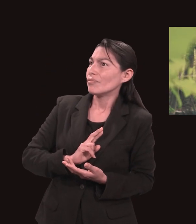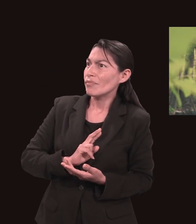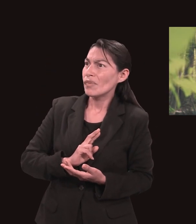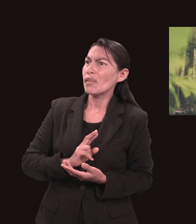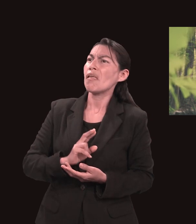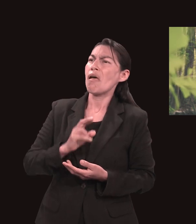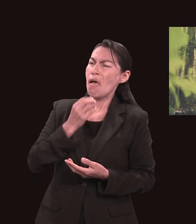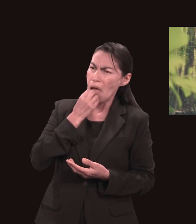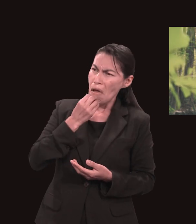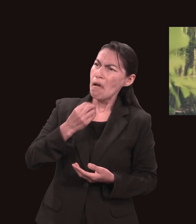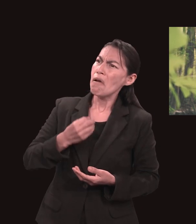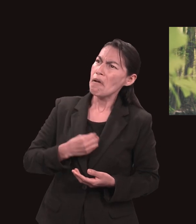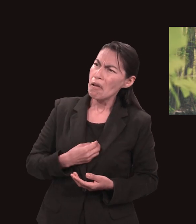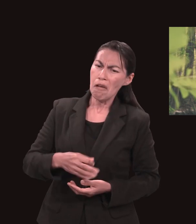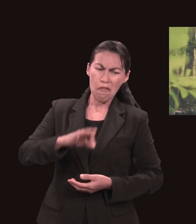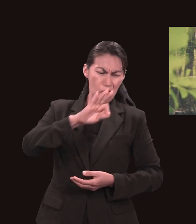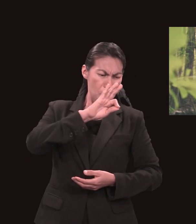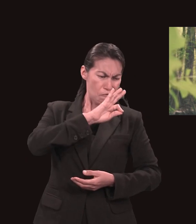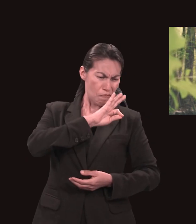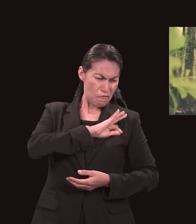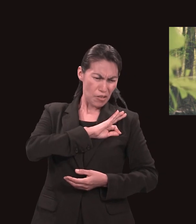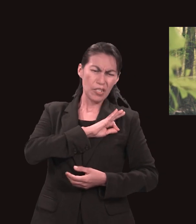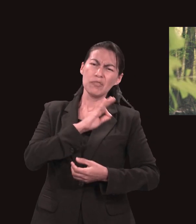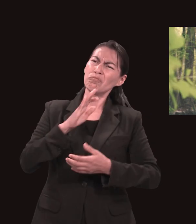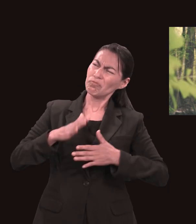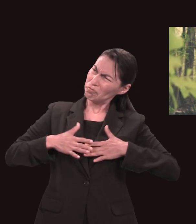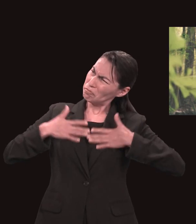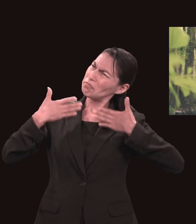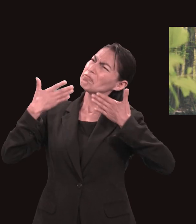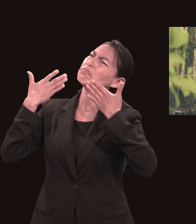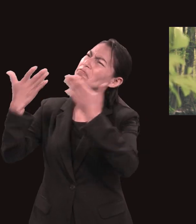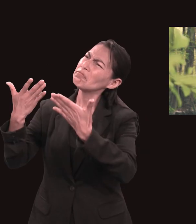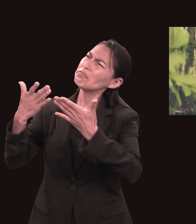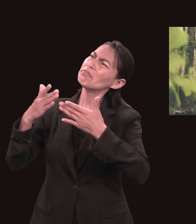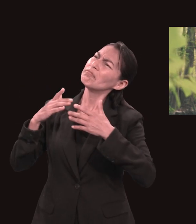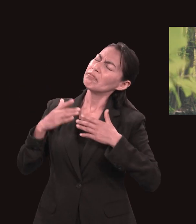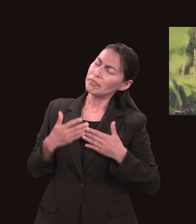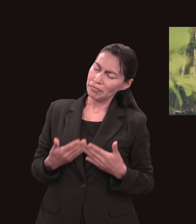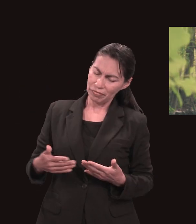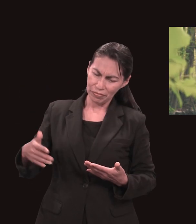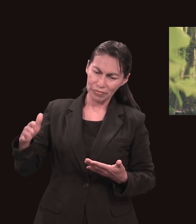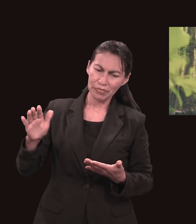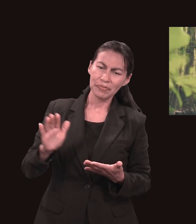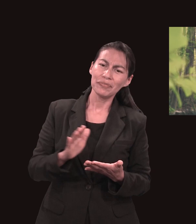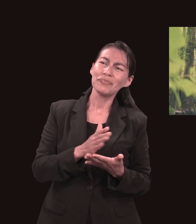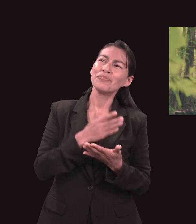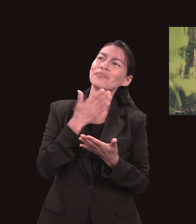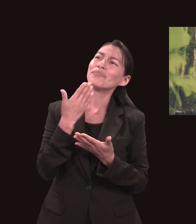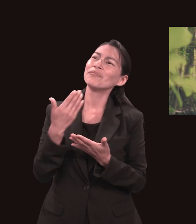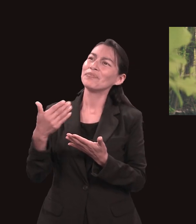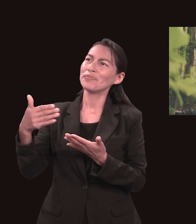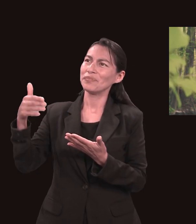Hay cosas Ayúdame a tener más fe